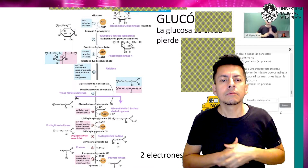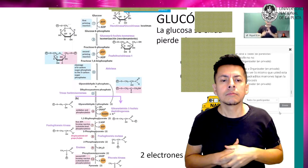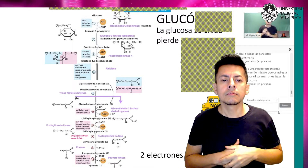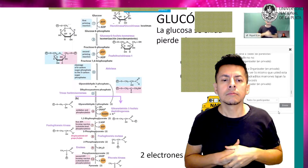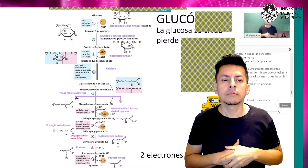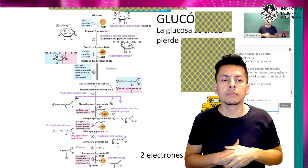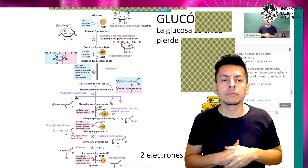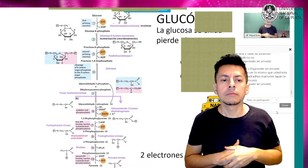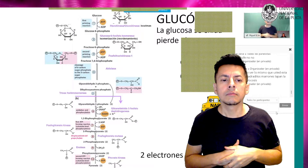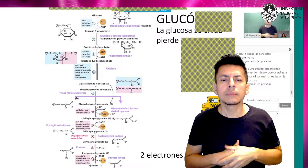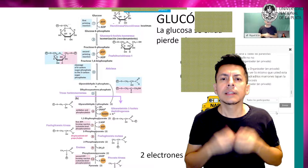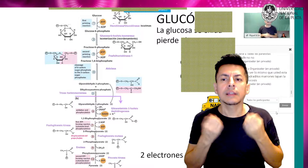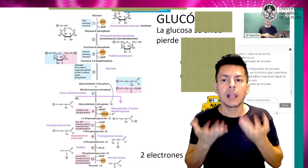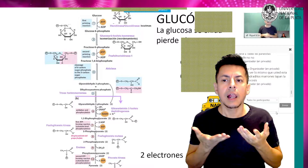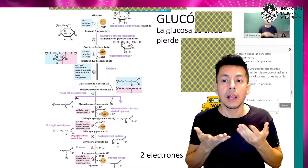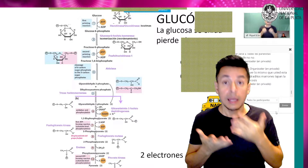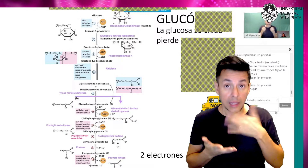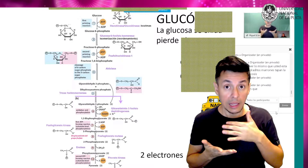¿Cómo venimos?